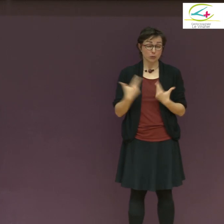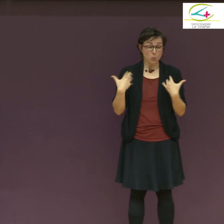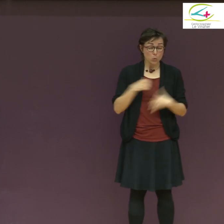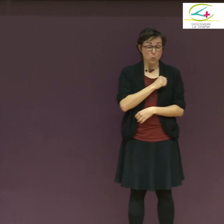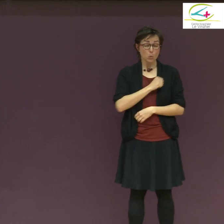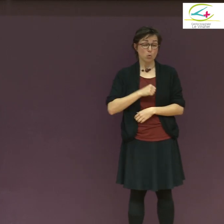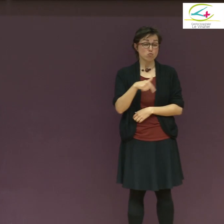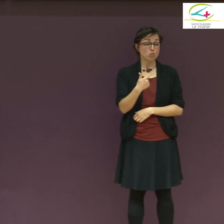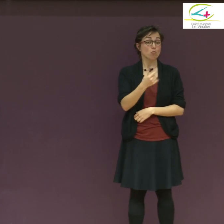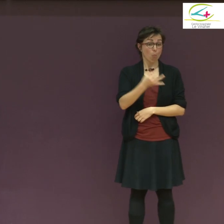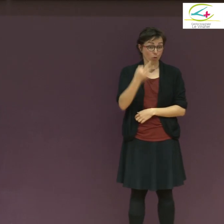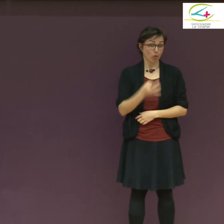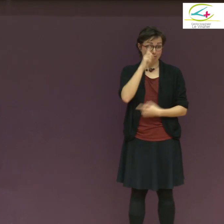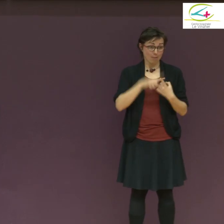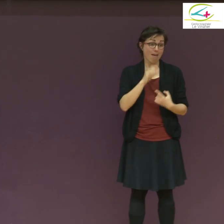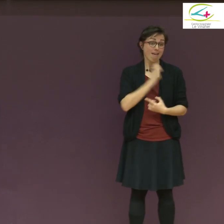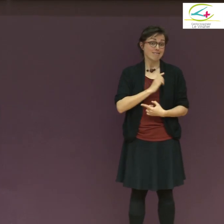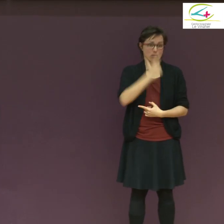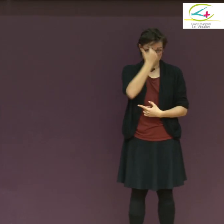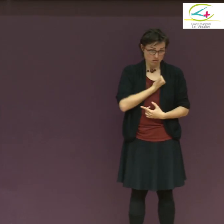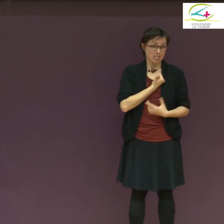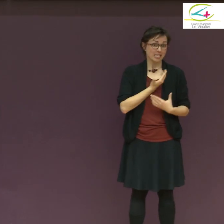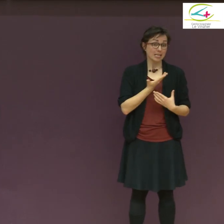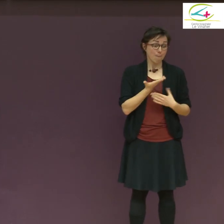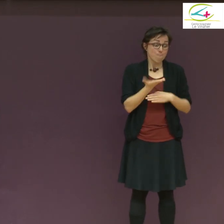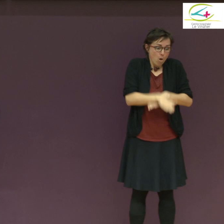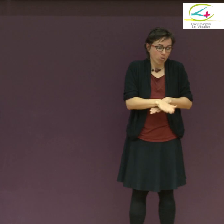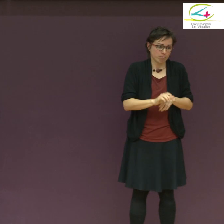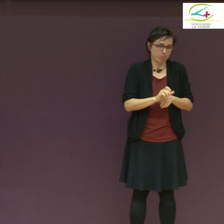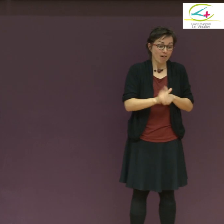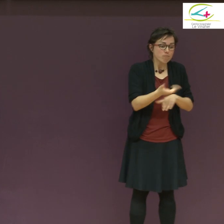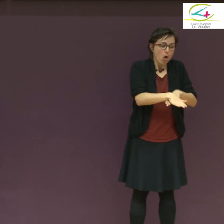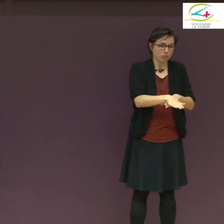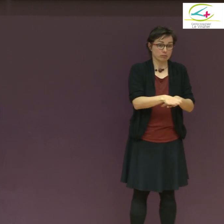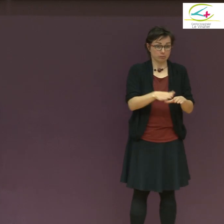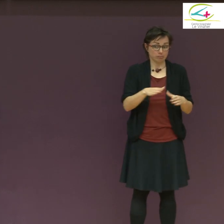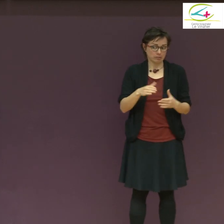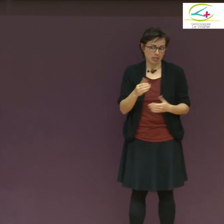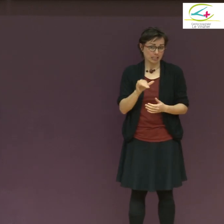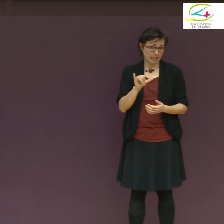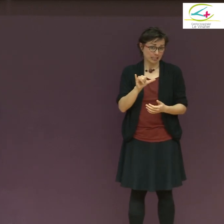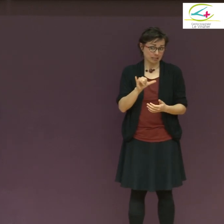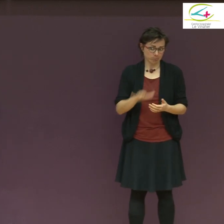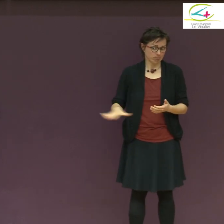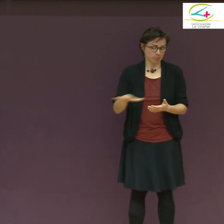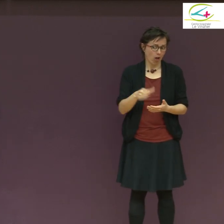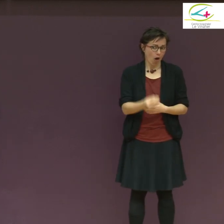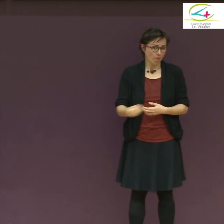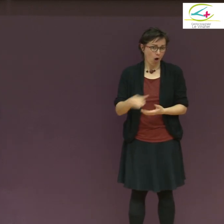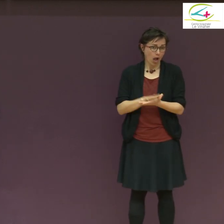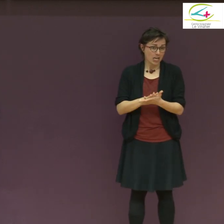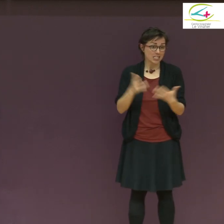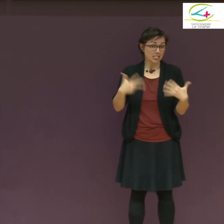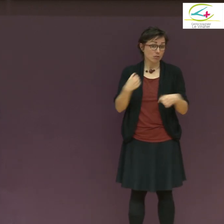12% qui font des tentatives de suicide ou qui meurent de suicide sont des enfants, des moins de 18 ans, on va dire. Voilà, on a bien